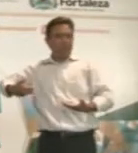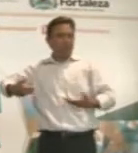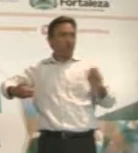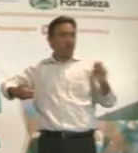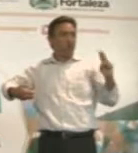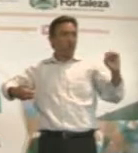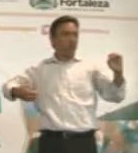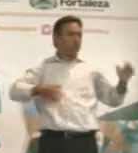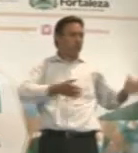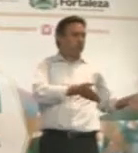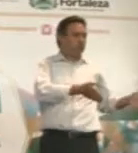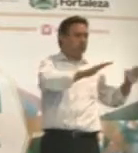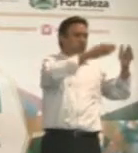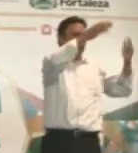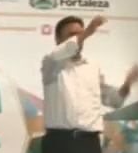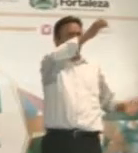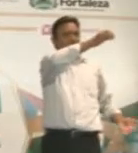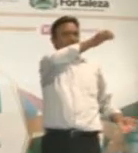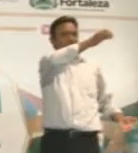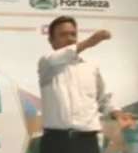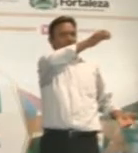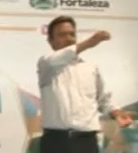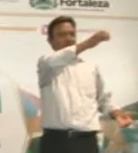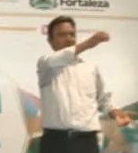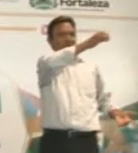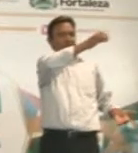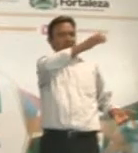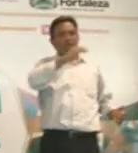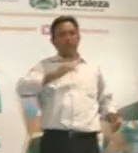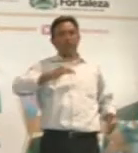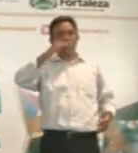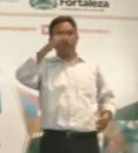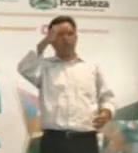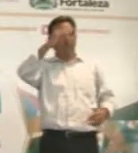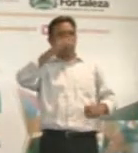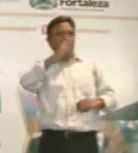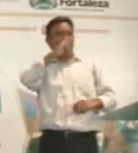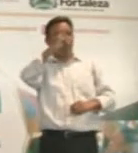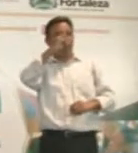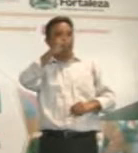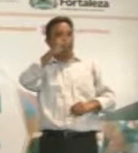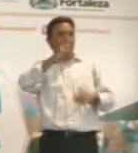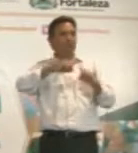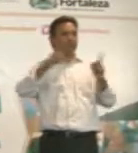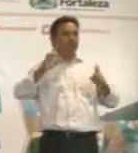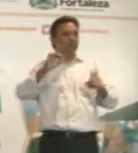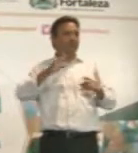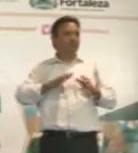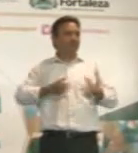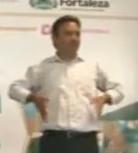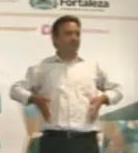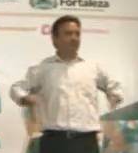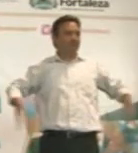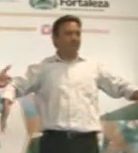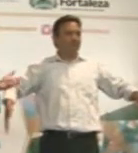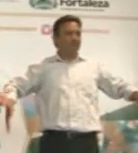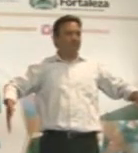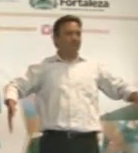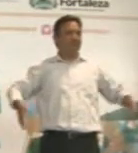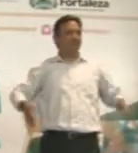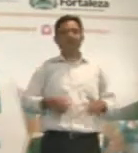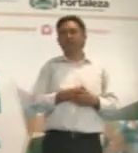Né? Aí, para crescer forte, bom, ele pode crescer para os lados dessa maneira. Né? Então a quantidade não